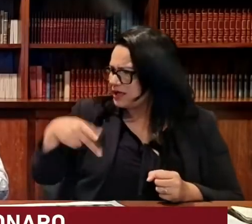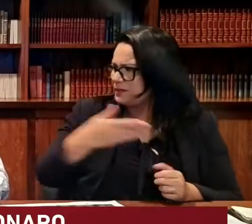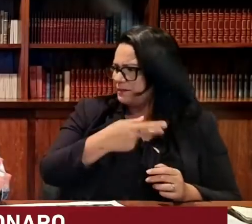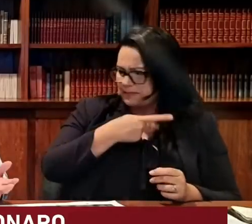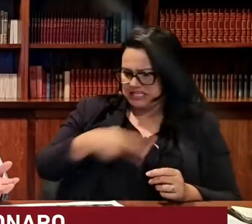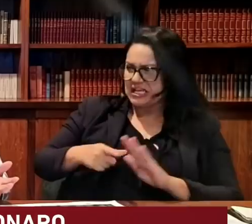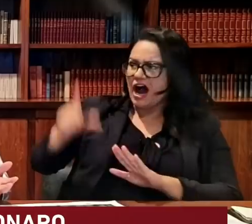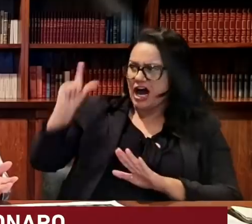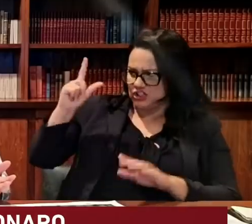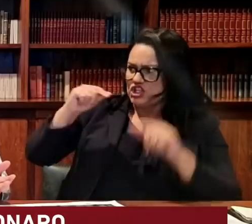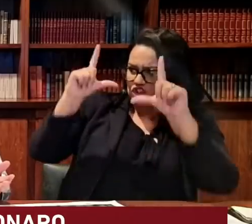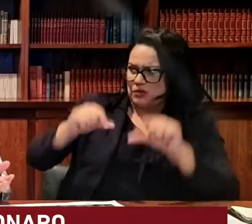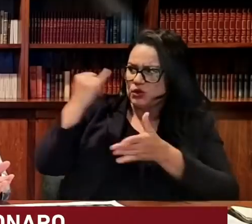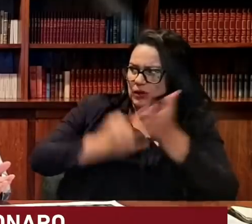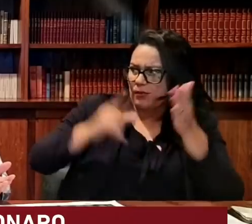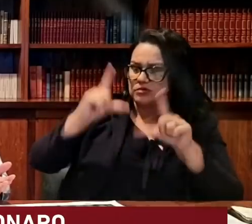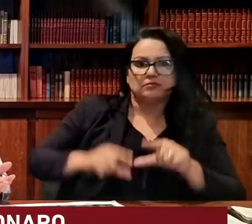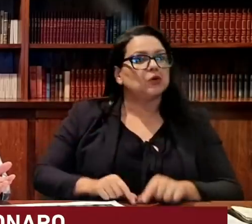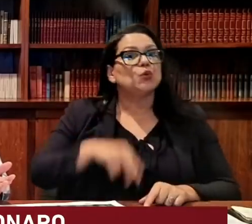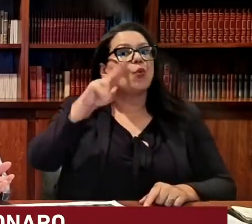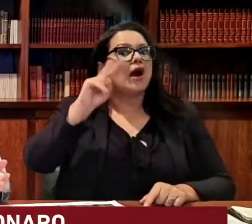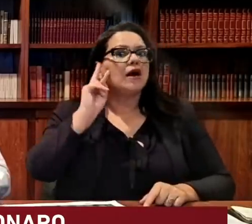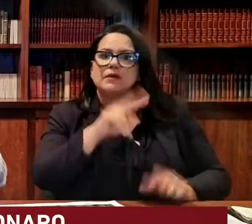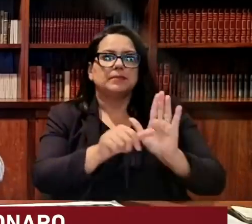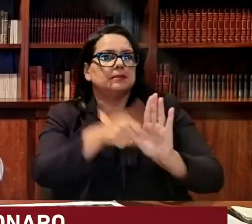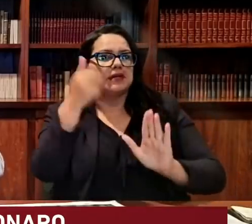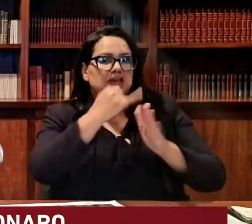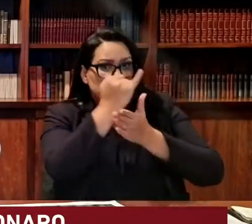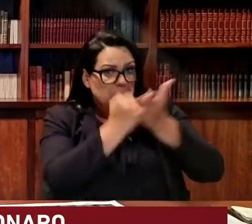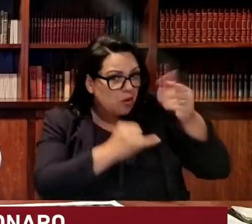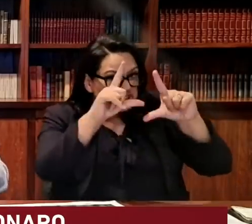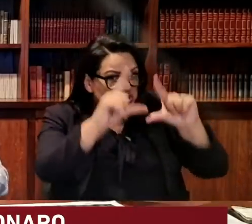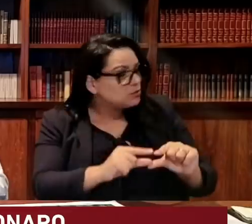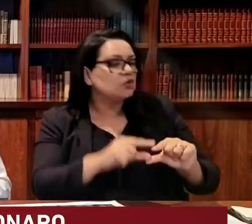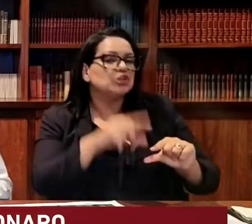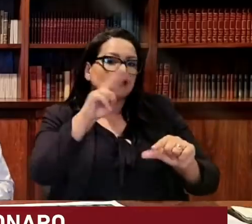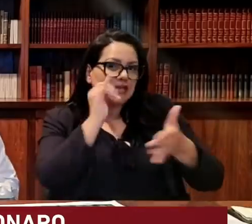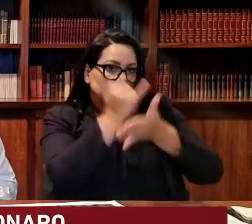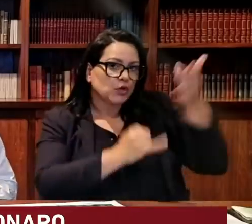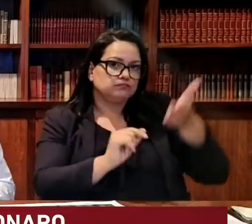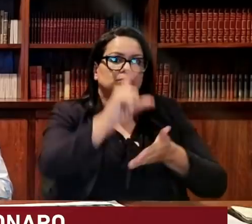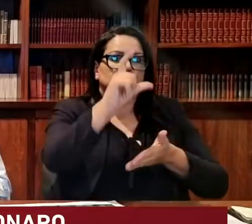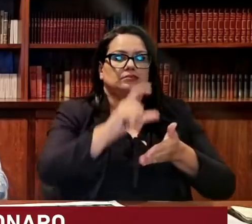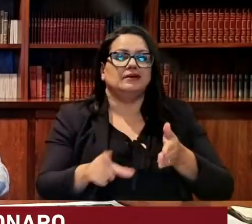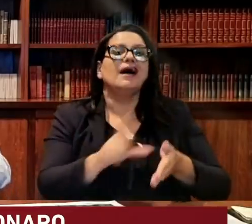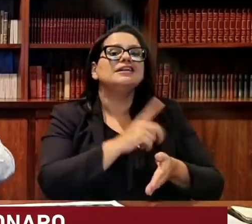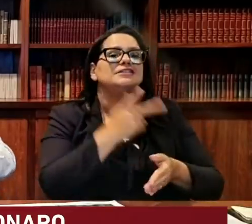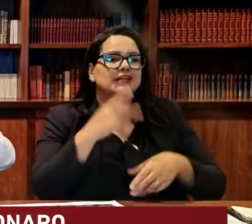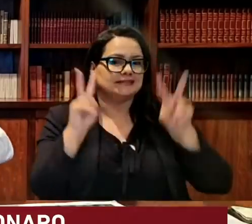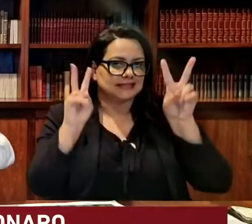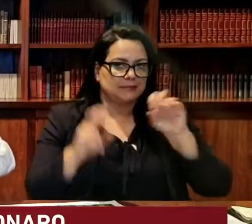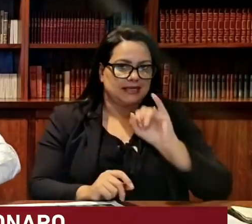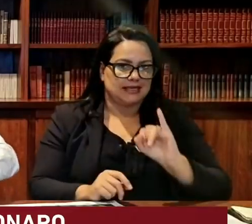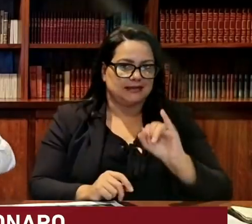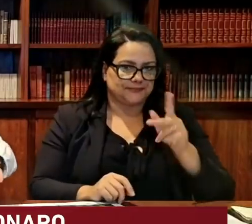subir. Também nunca vi. Nos últimos 30 anos, o imposto só subiu. Agora, falamos aqui agora então do IPI, tá?